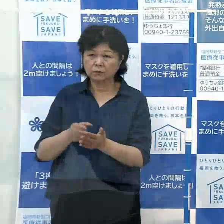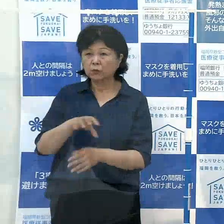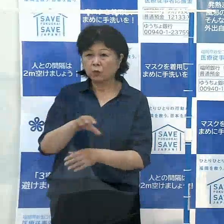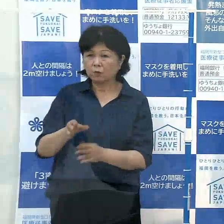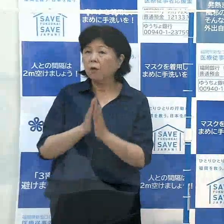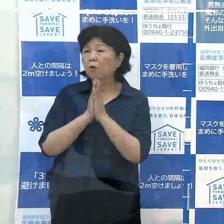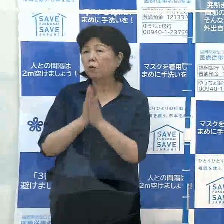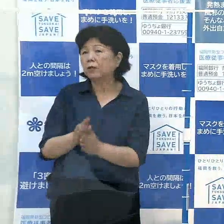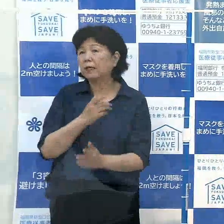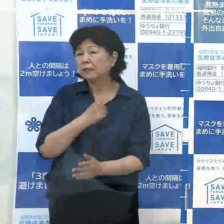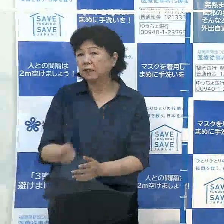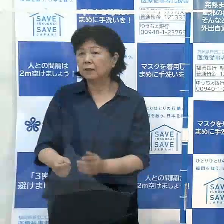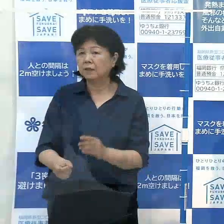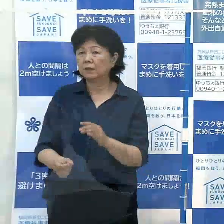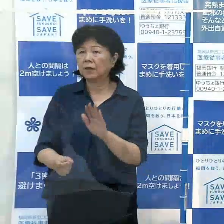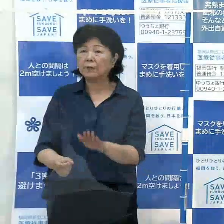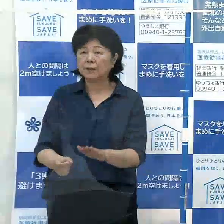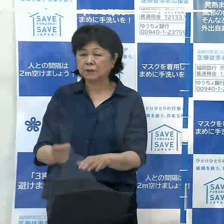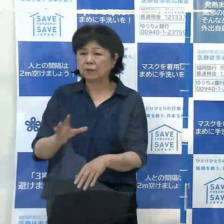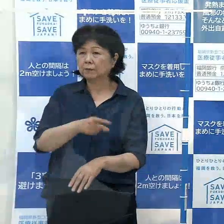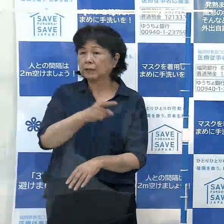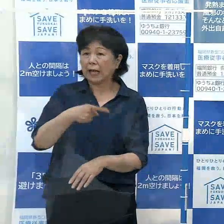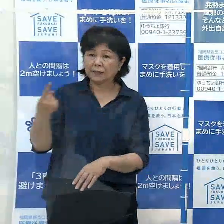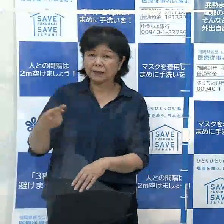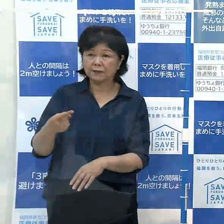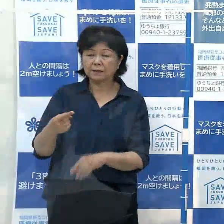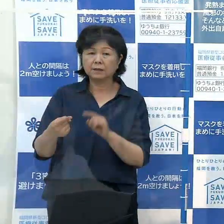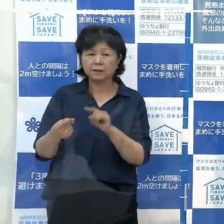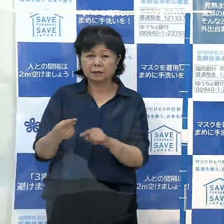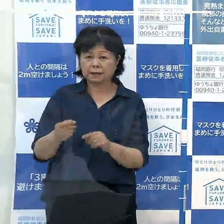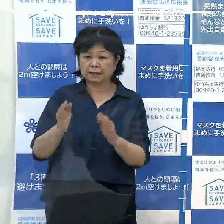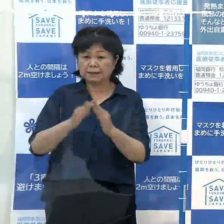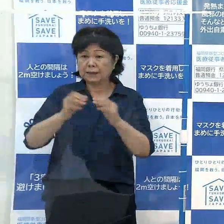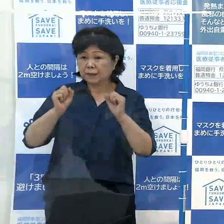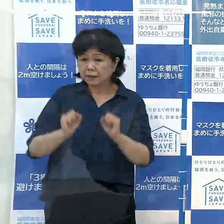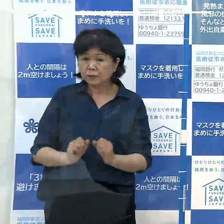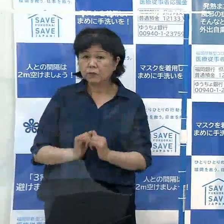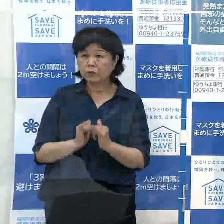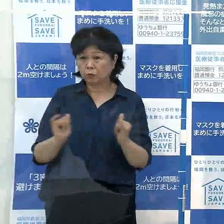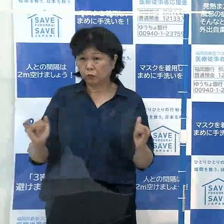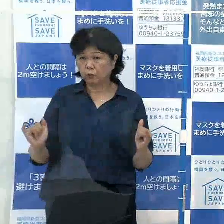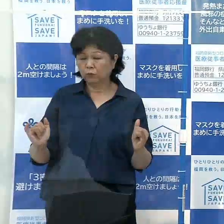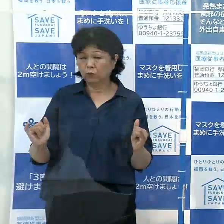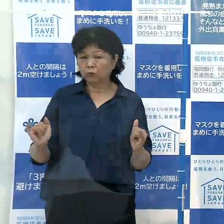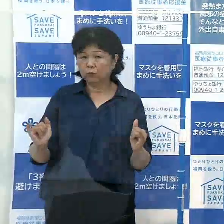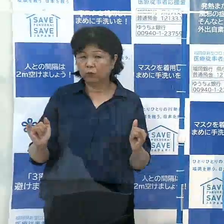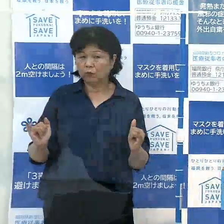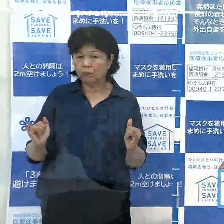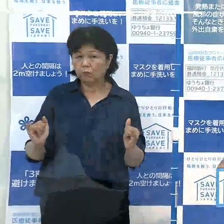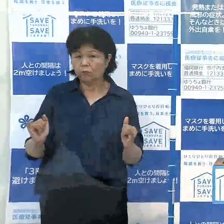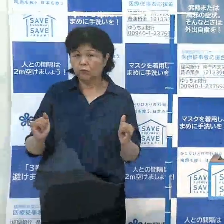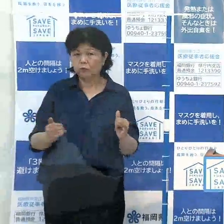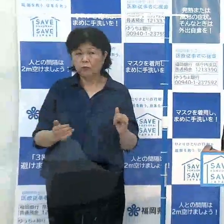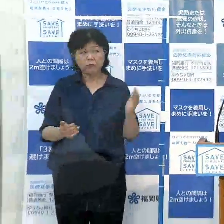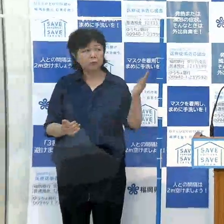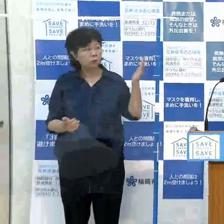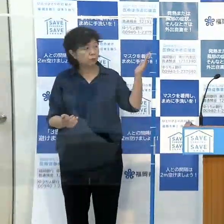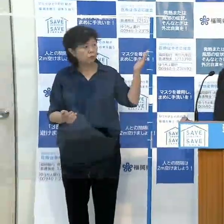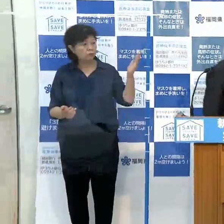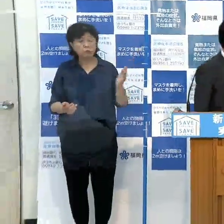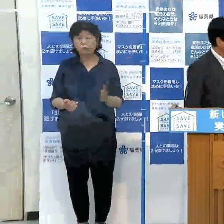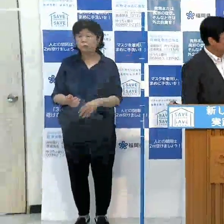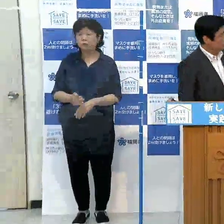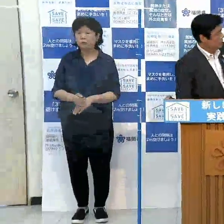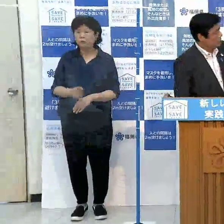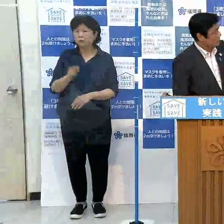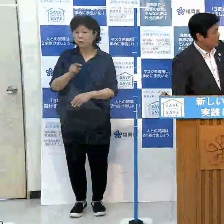たいと思っているところであります。その第一でございます。自宅待機の方が先ほど言いました、一番上にいらっしゃるわけでござい